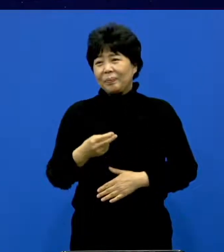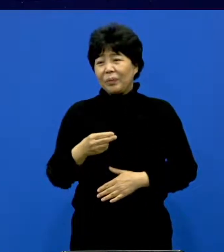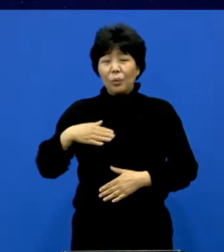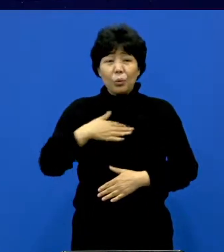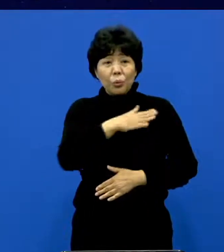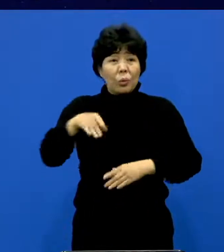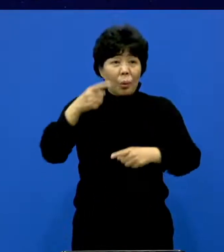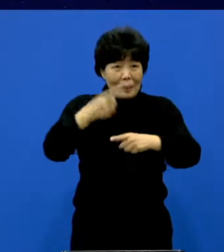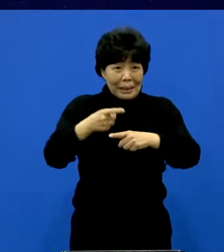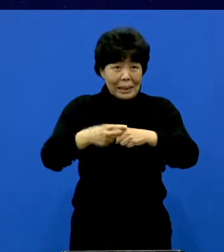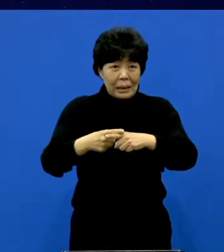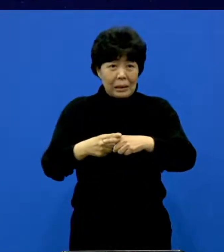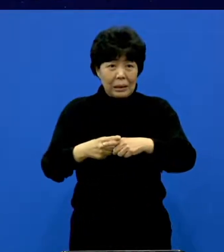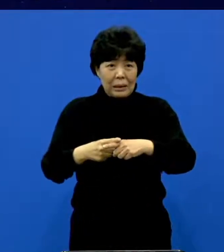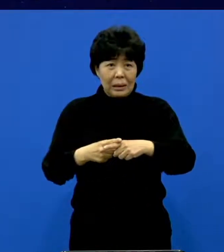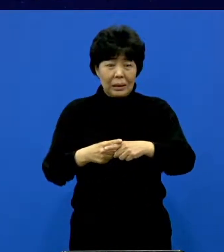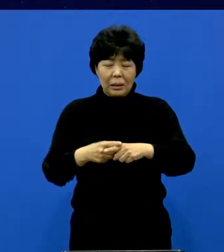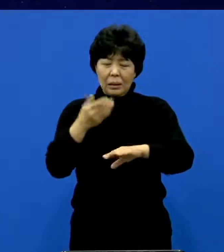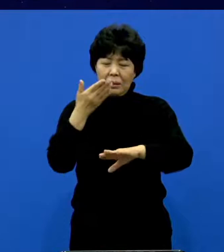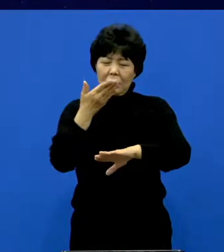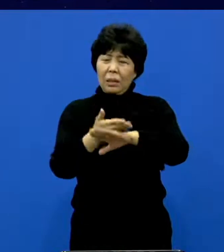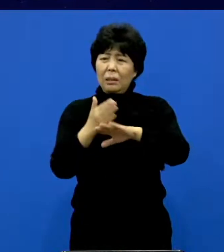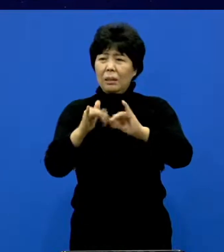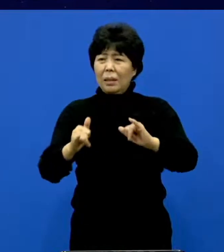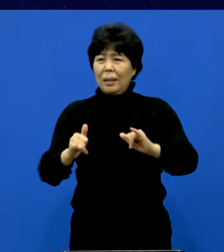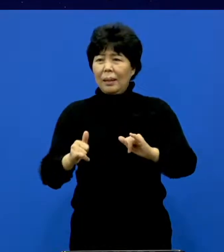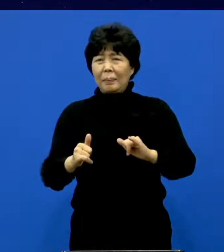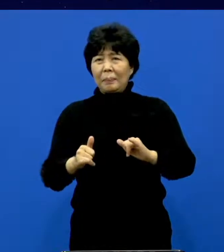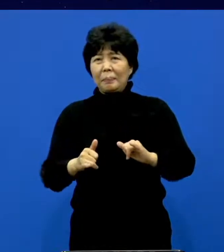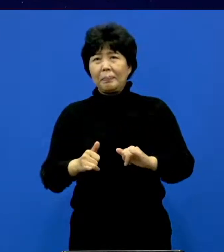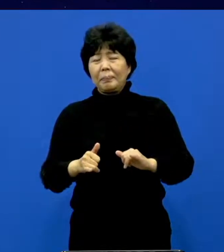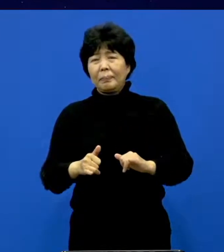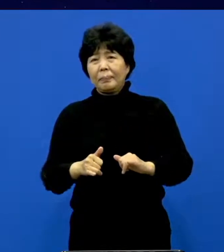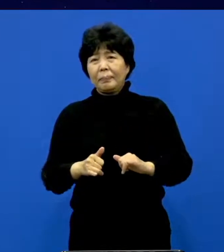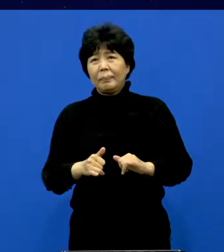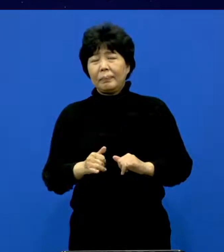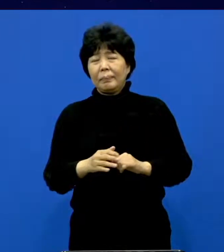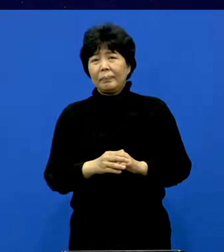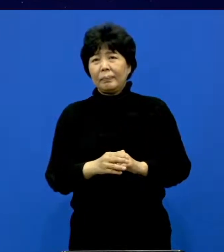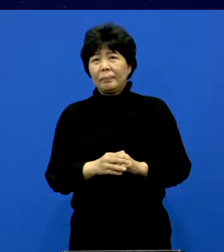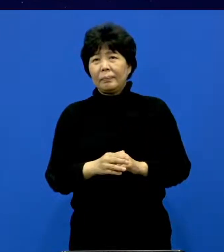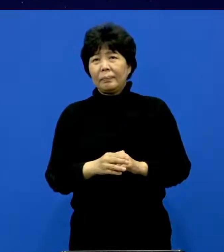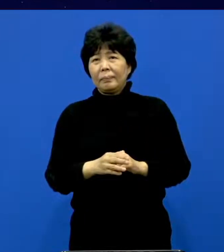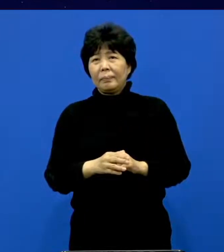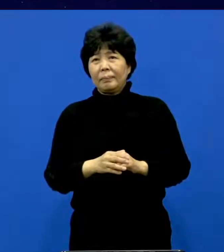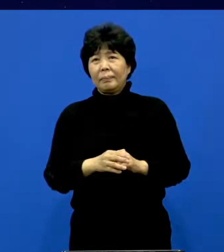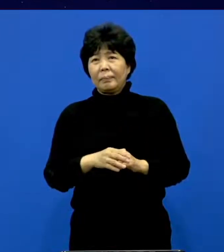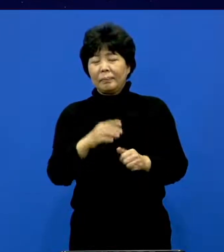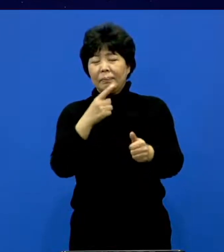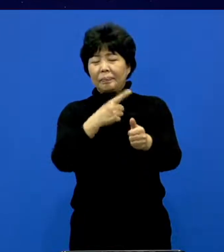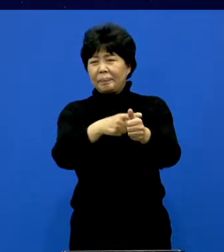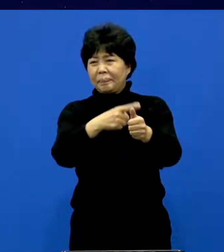기준을 가지고 판단하지 말자는 거. 근데 이게 내 힘으로는 안 돼.